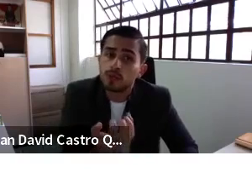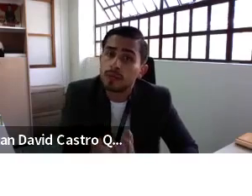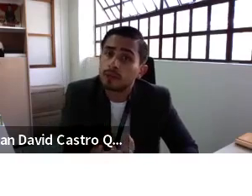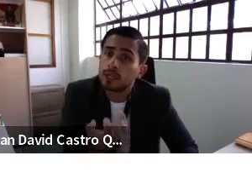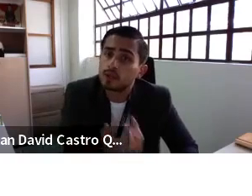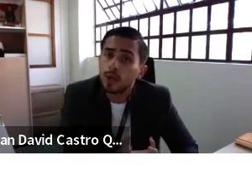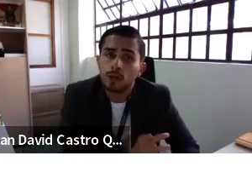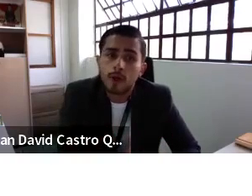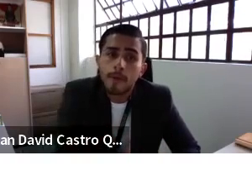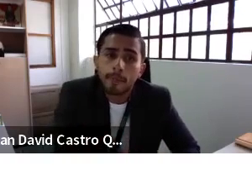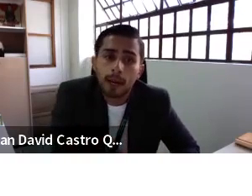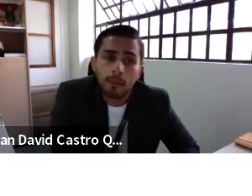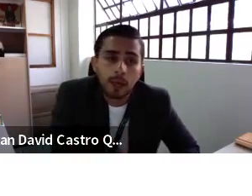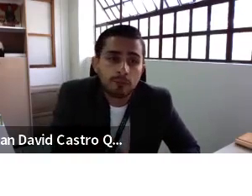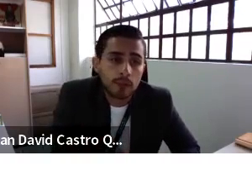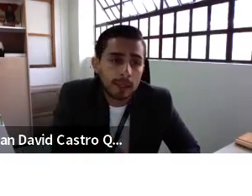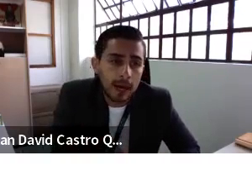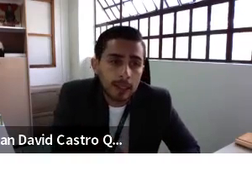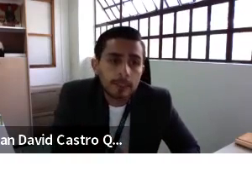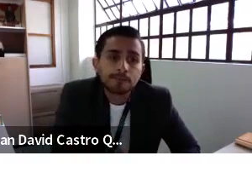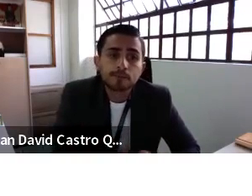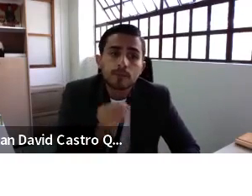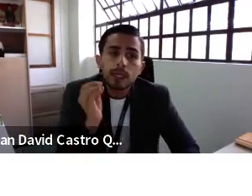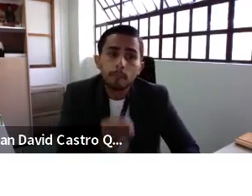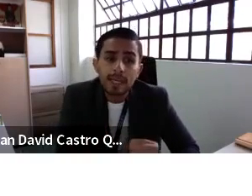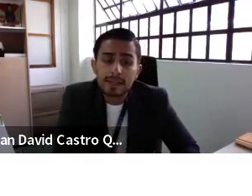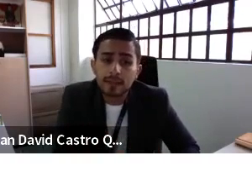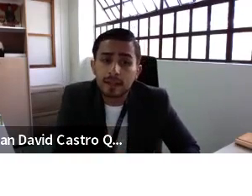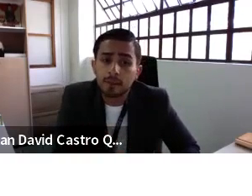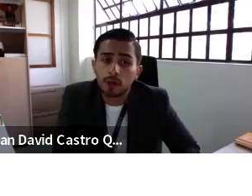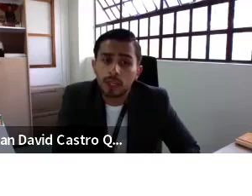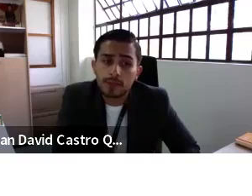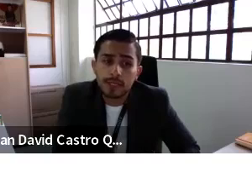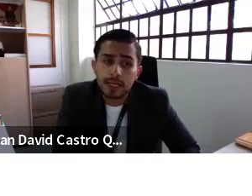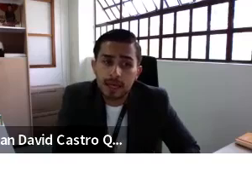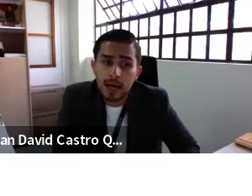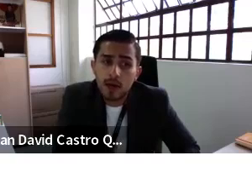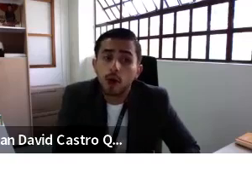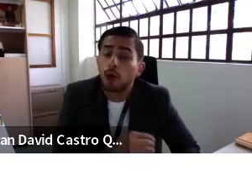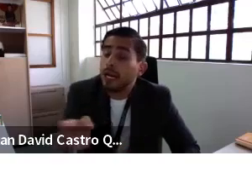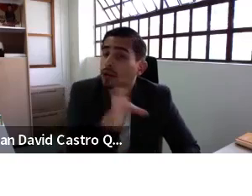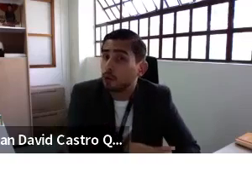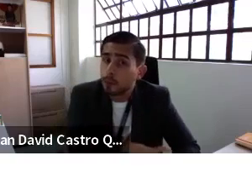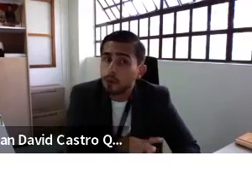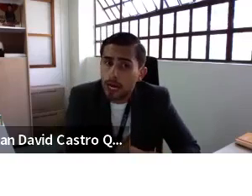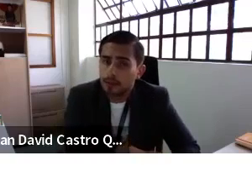unos cimientos más sólidos para poderla fundamentar mix entre terminología especializada con el argot popular